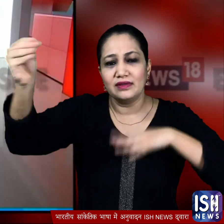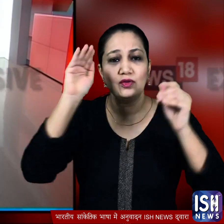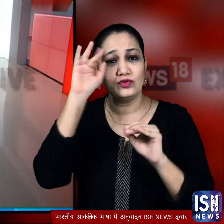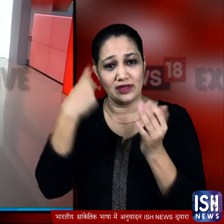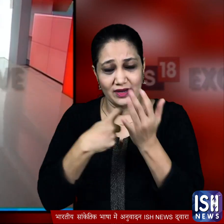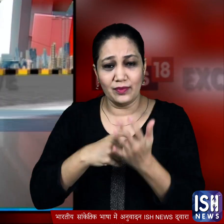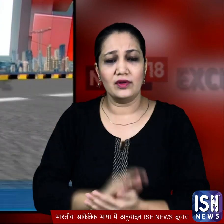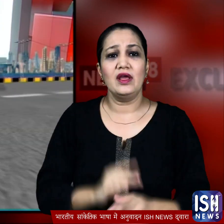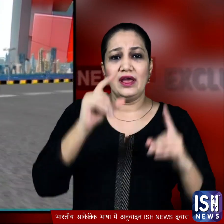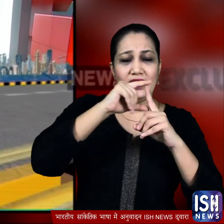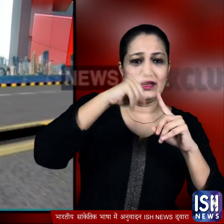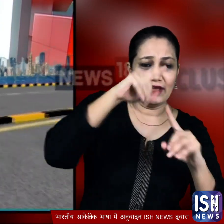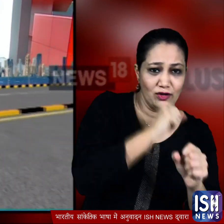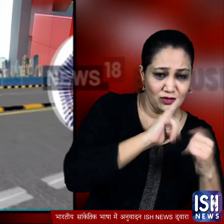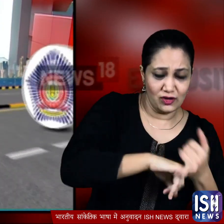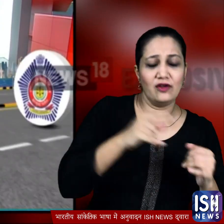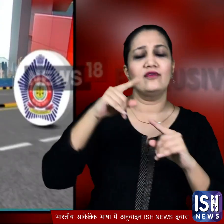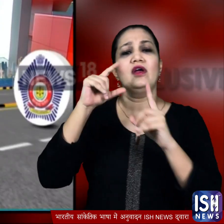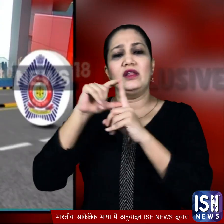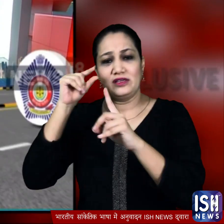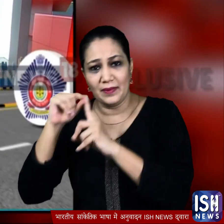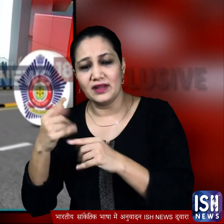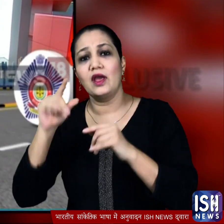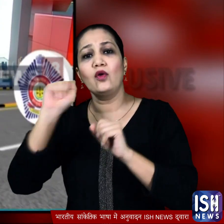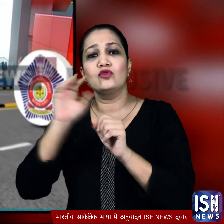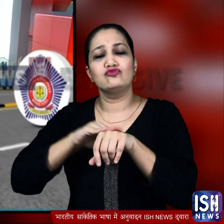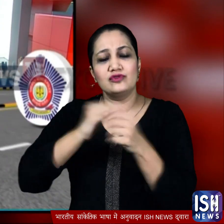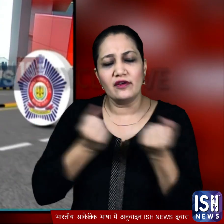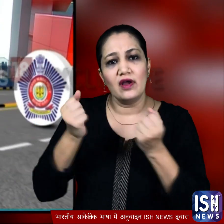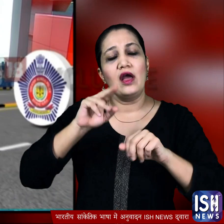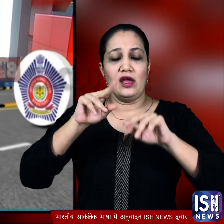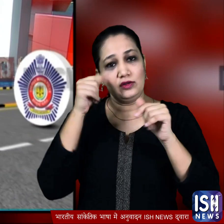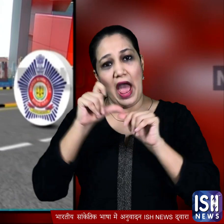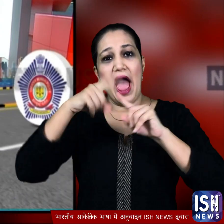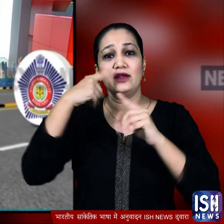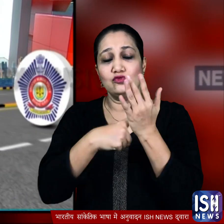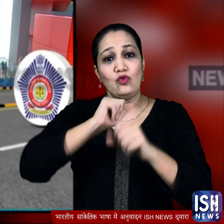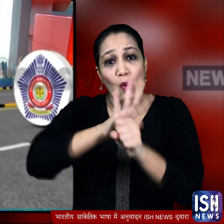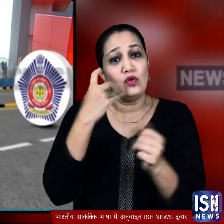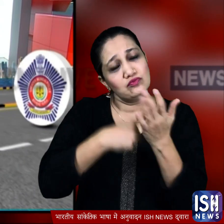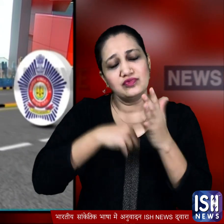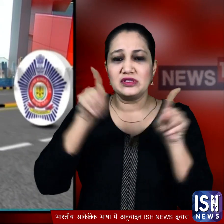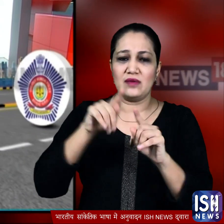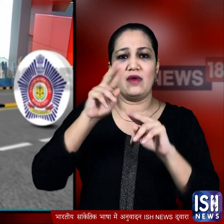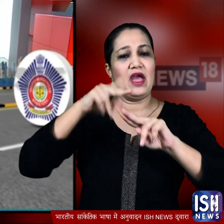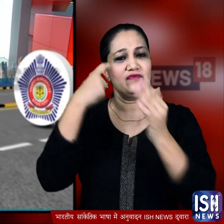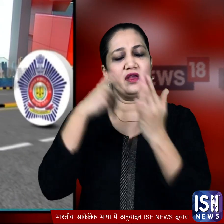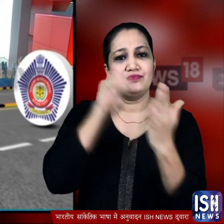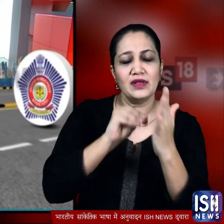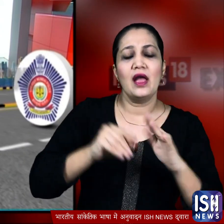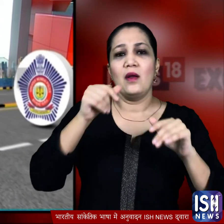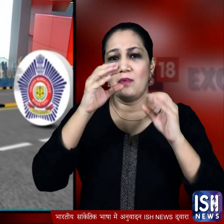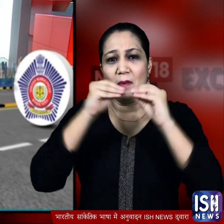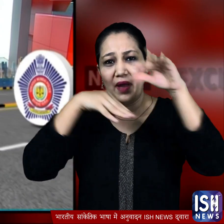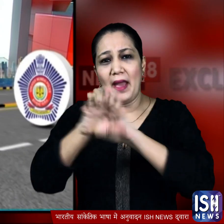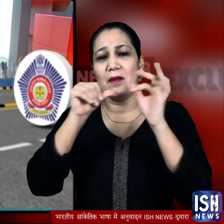रिपोर्ट है कि टाइगर श्रॉफ, दिशा पाटनी और उनके ड्राइवर पर महामारी एक्ट के तहत FIR दर्ज की गई। आरोप है कि ये सभी मुंबई में बैंडस्टैंड के